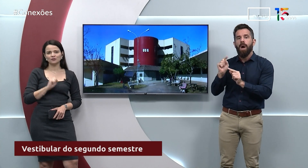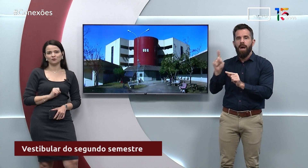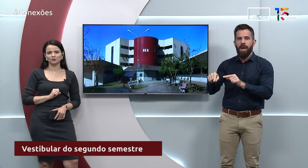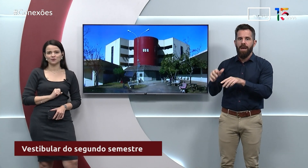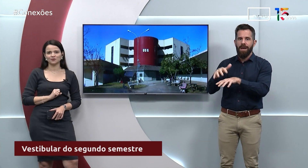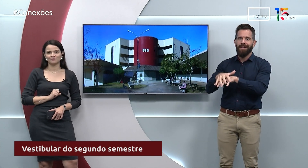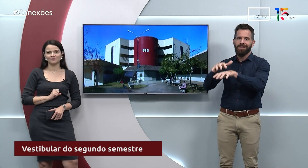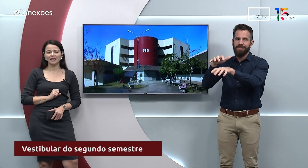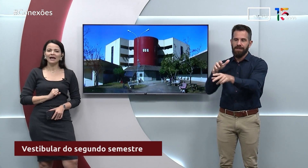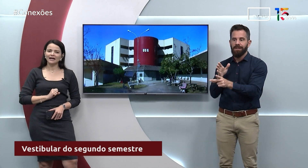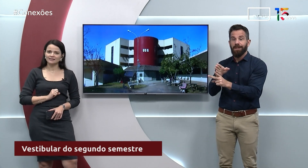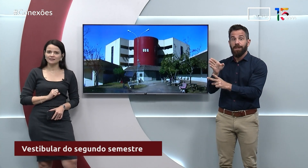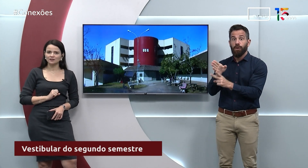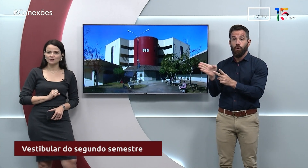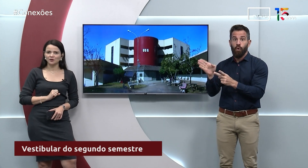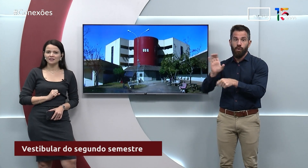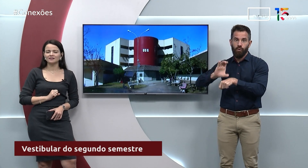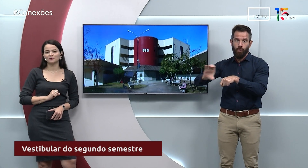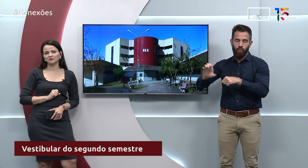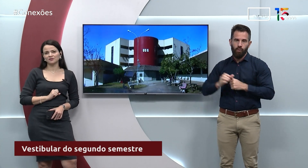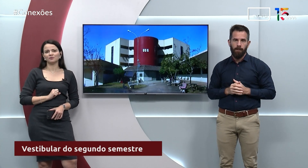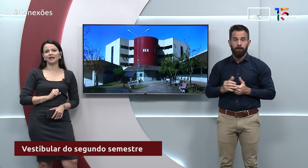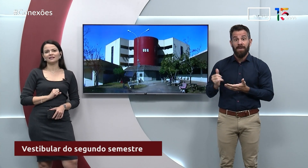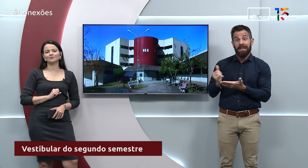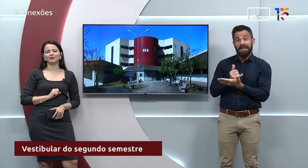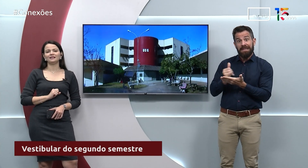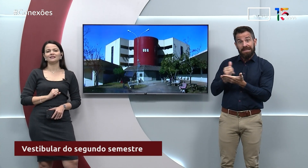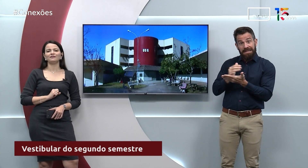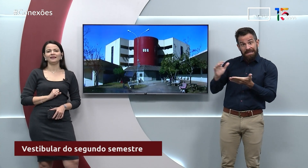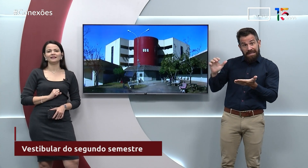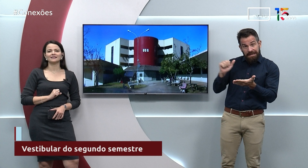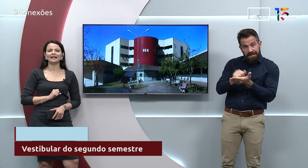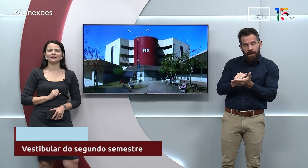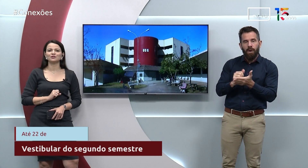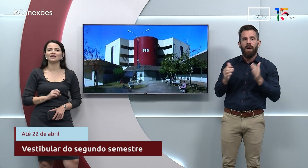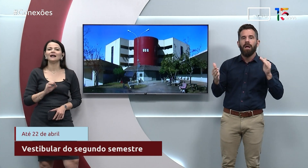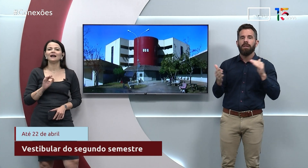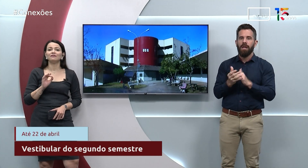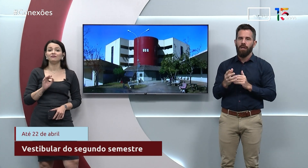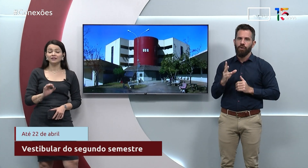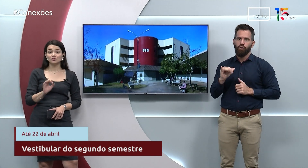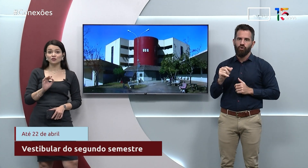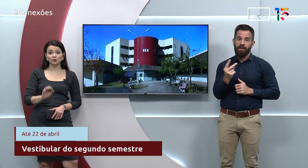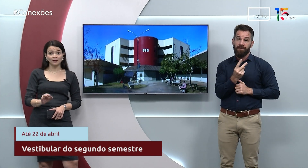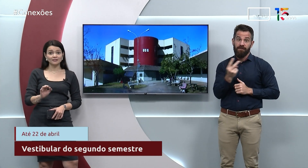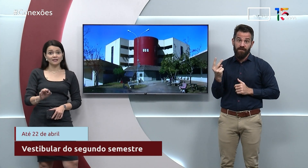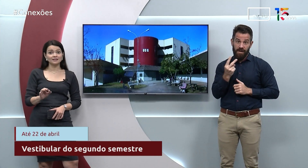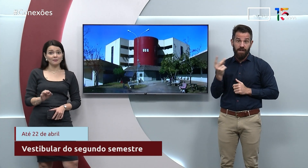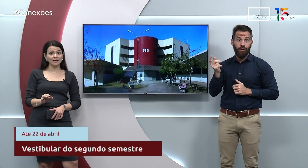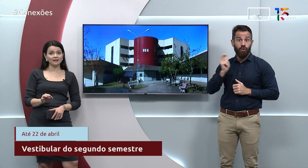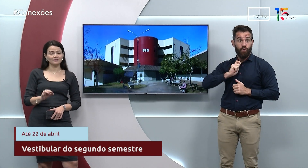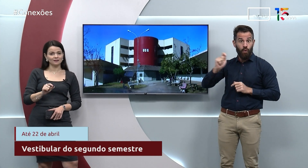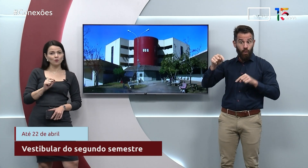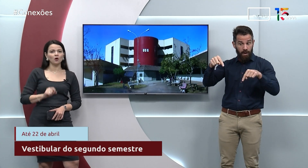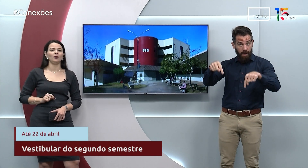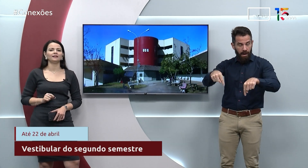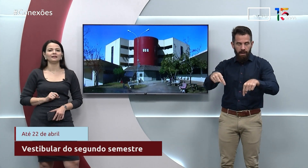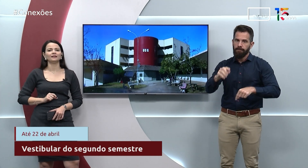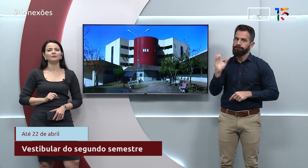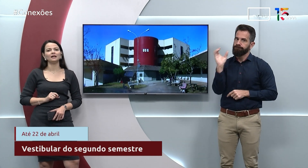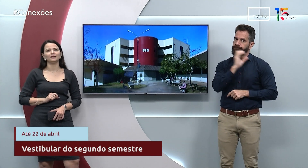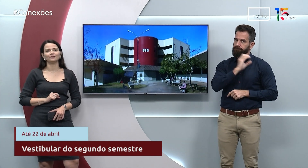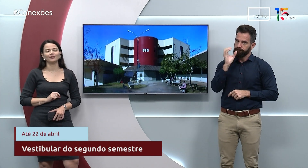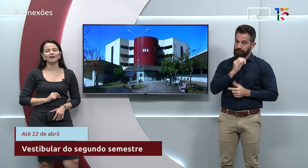em 2 cursos. As inscrições para os vestibulares podem ser feitas até o dia 22 desse mês, então corre